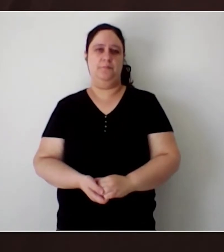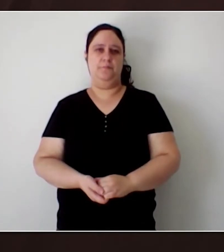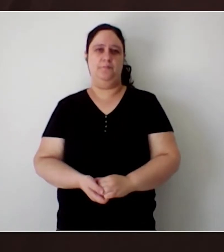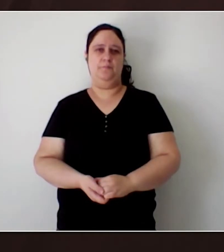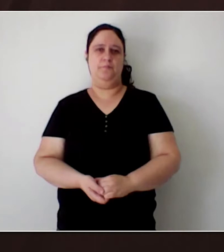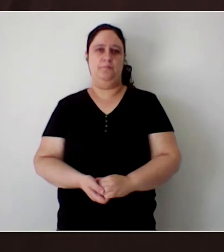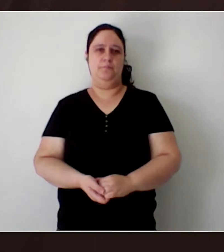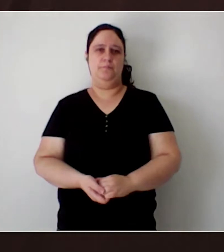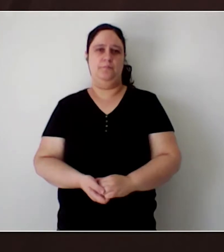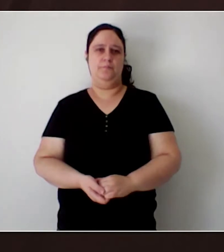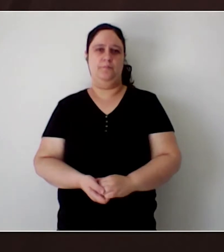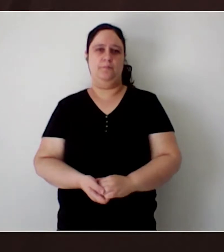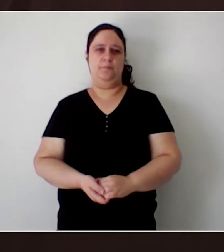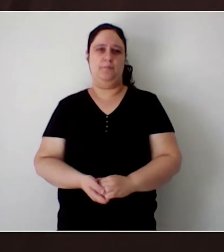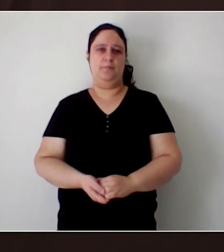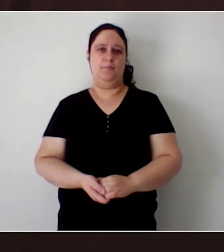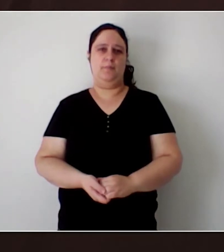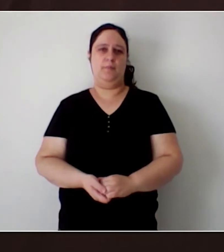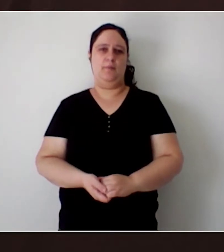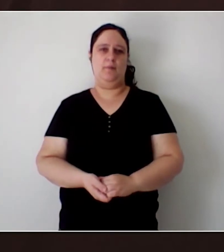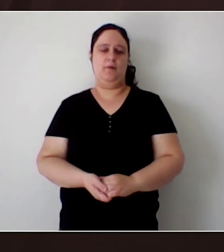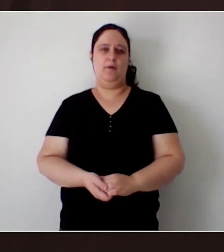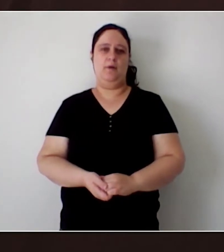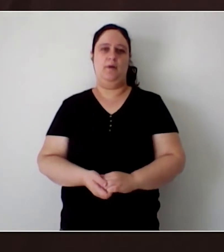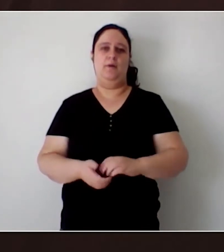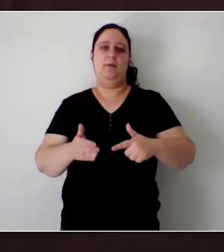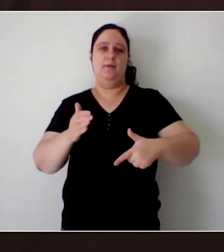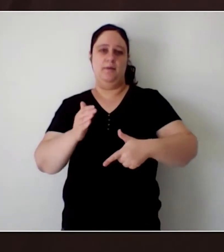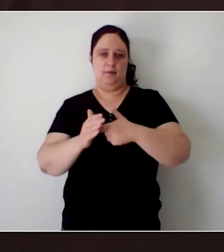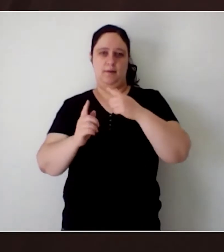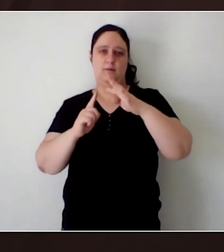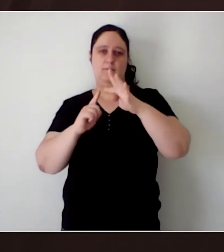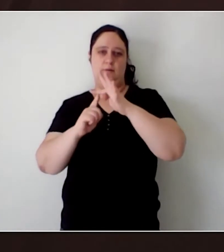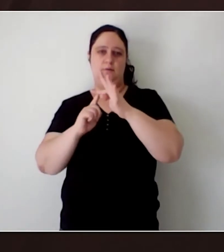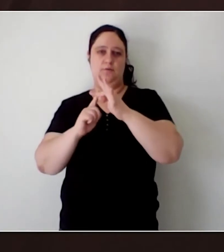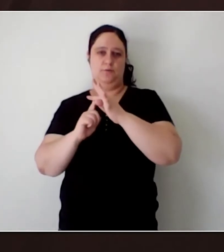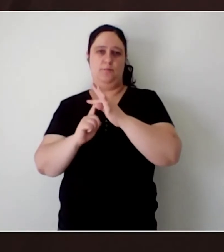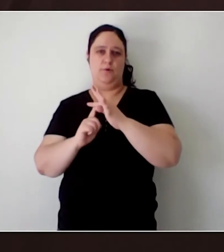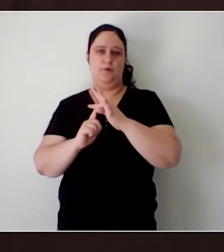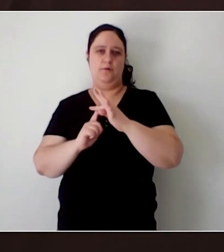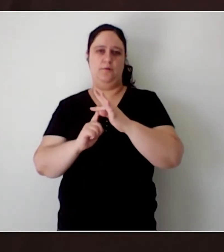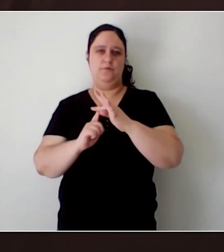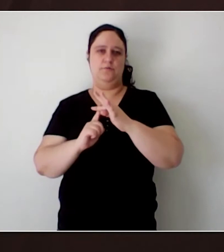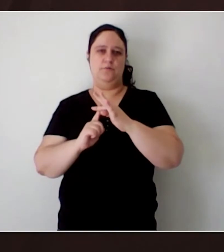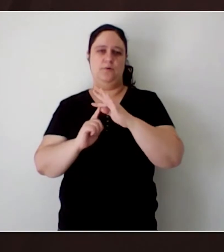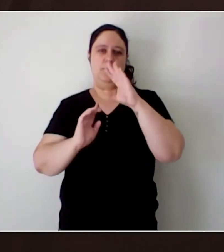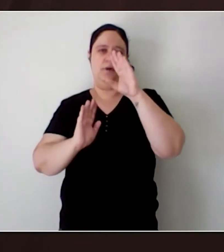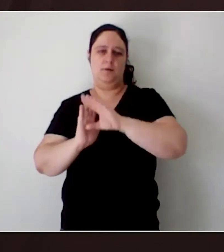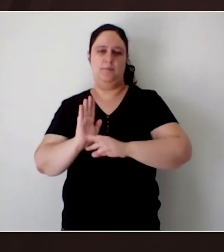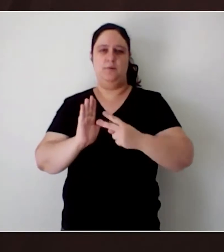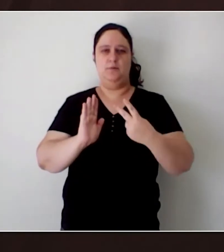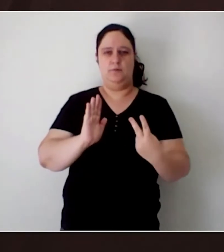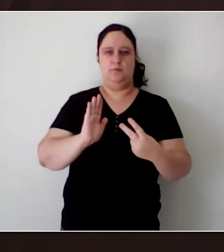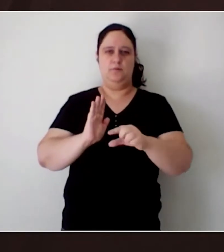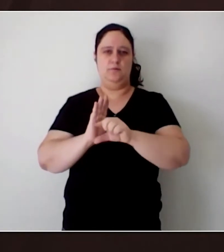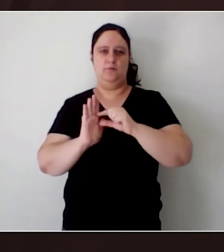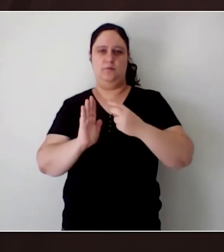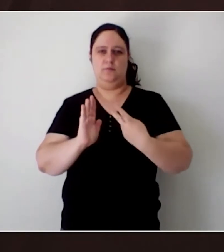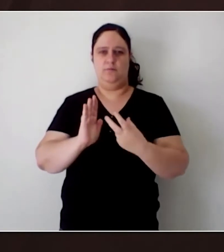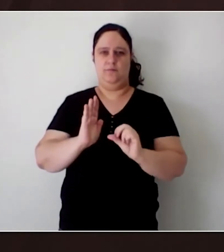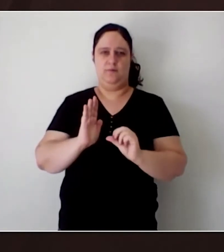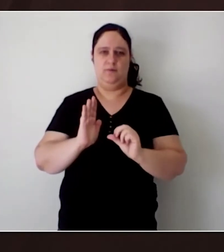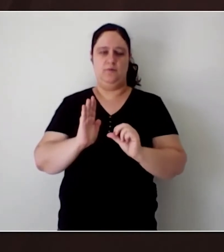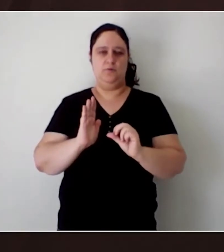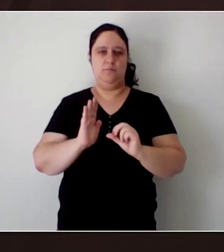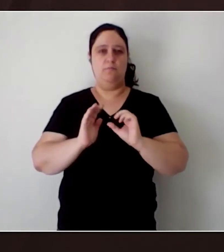Paulo ao Timóteo, ele menciona, capítulo 2, versículo 20, que numa grande casa,